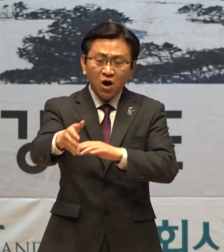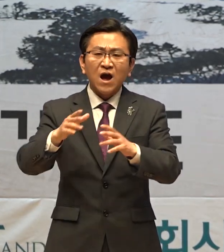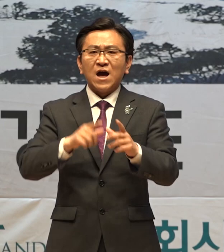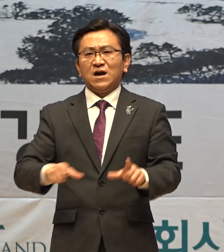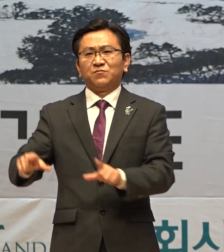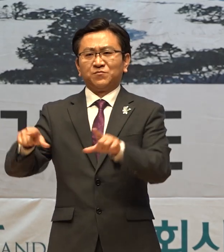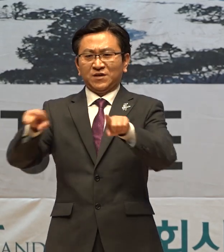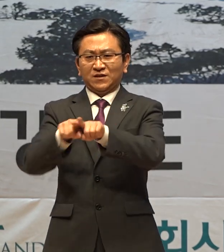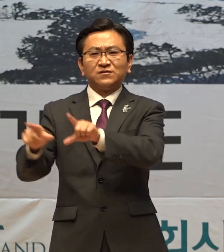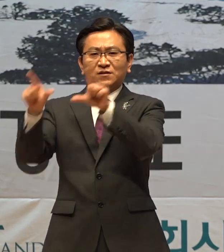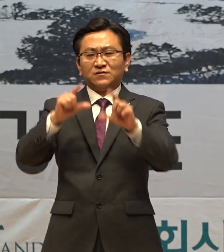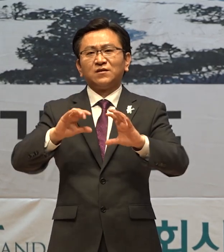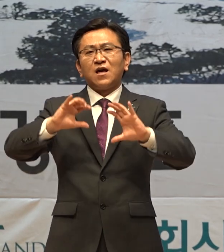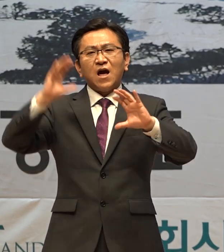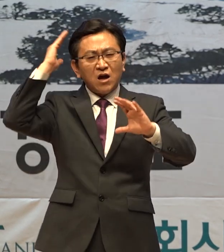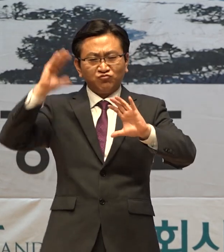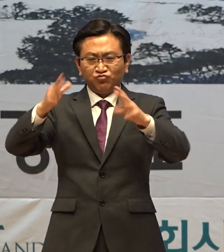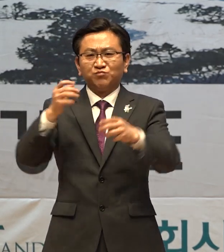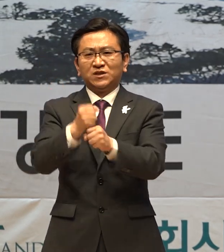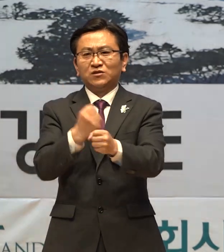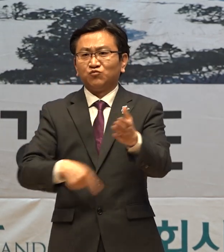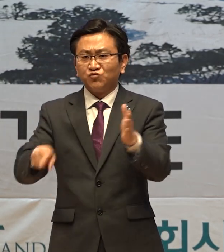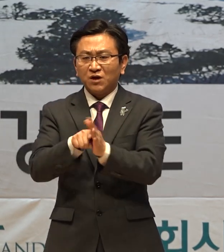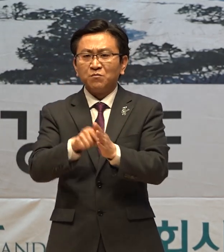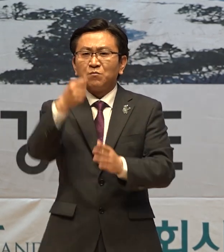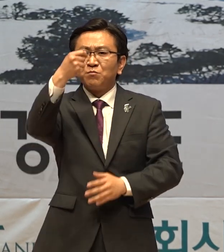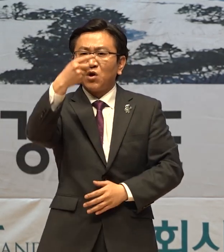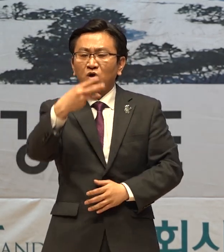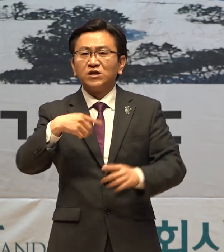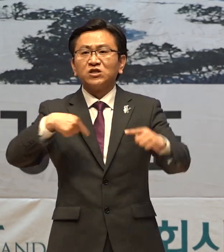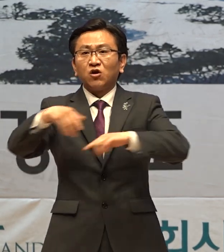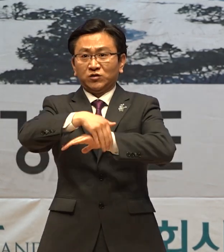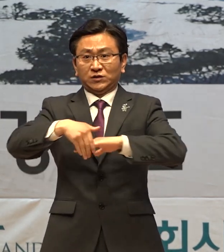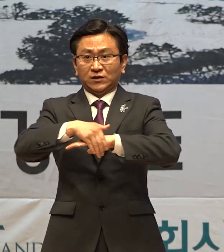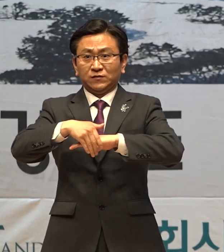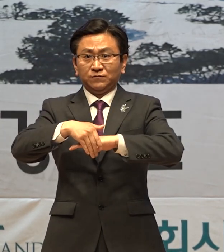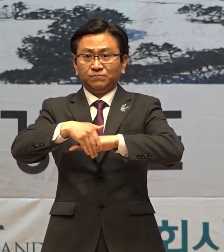사는 대한민국으로 나아가기가 몇 가지 정책을